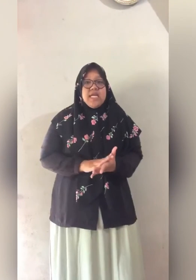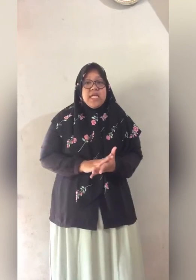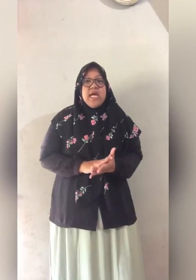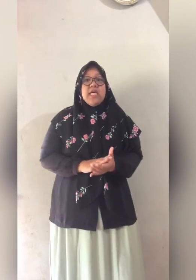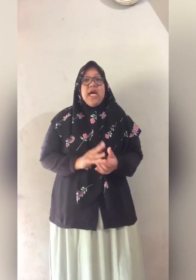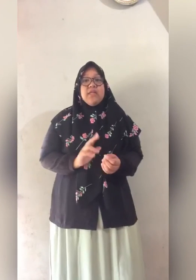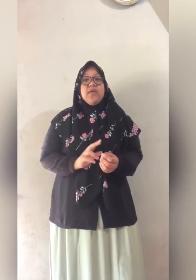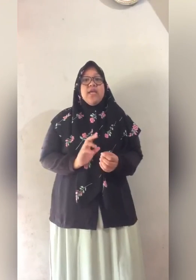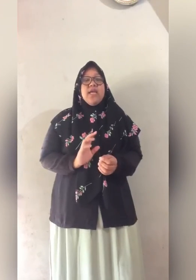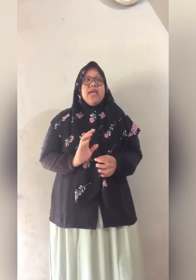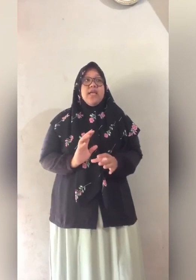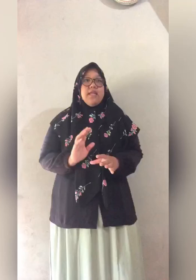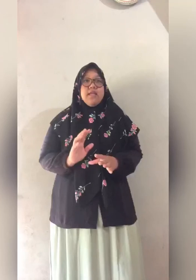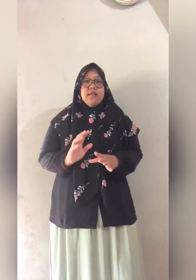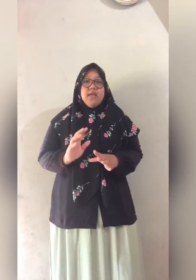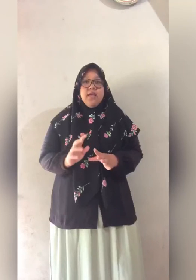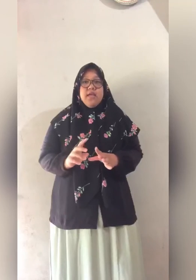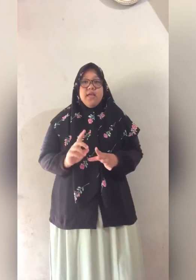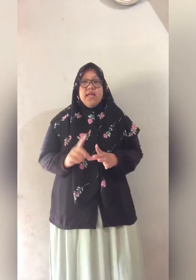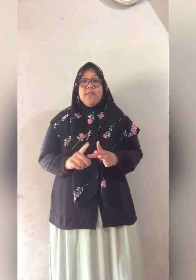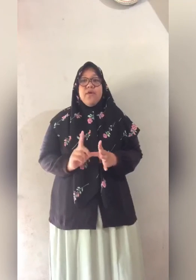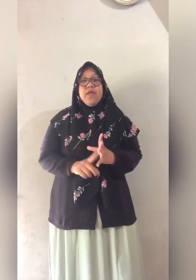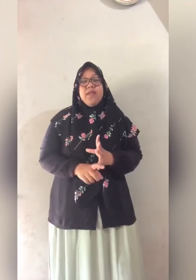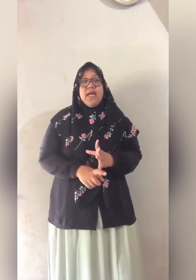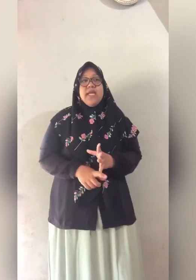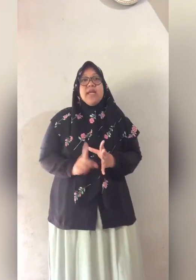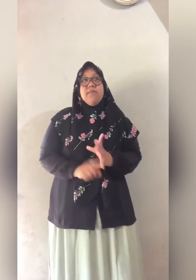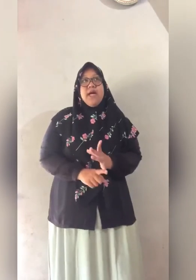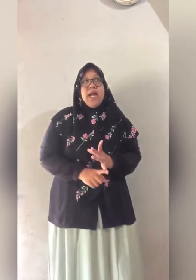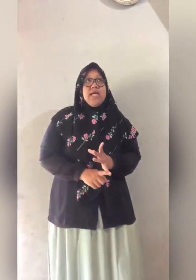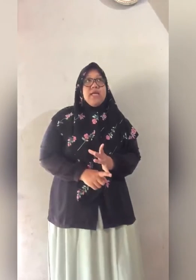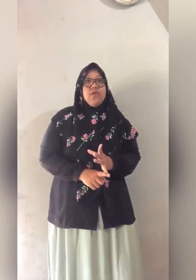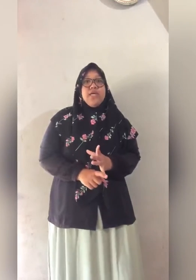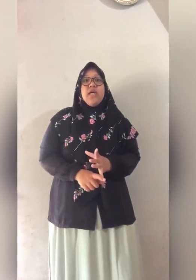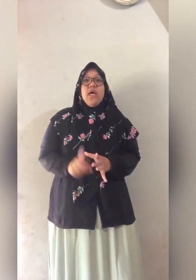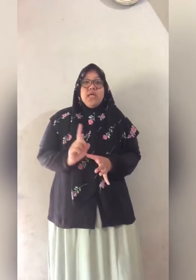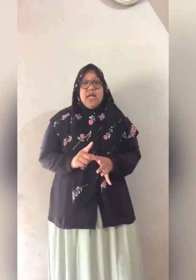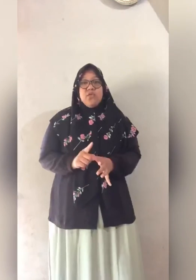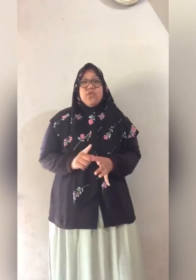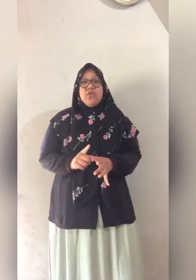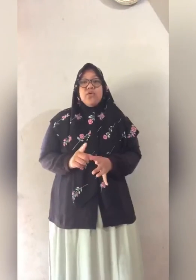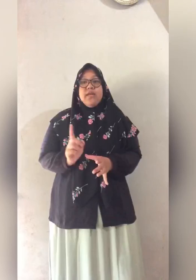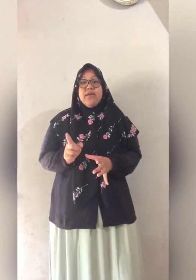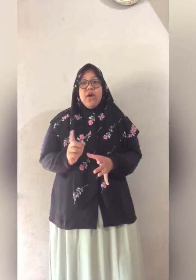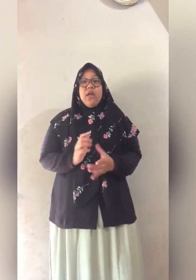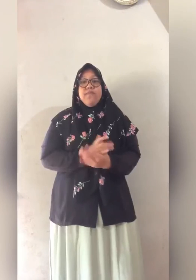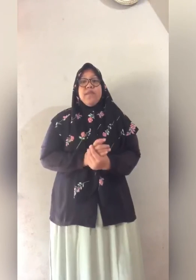rendah, atau di dalam kode binari dilambangkan dengan kode 1 dan 0.